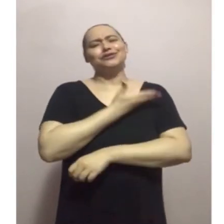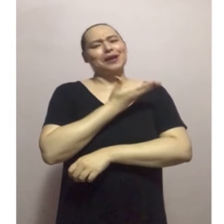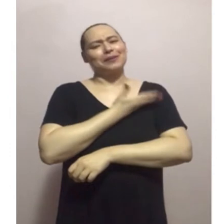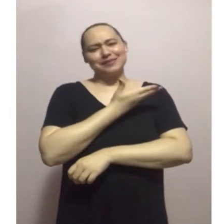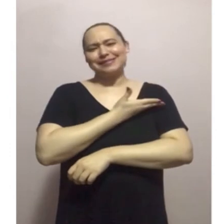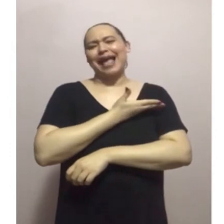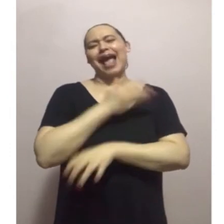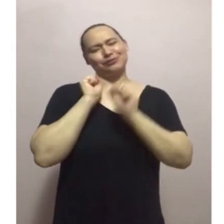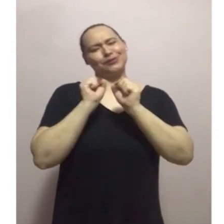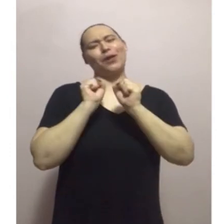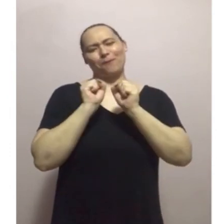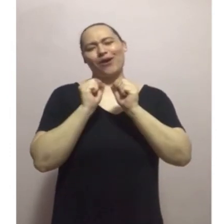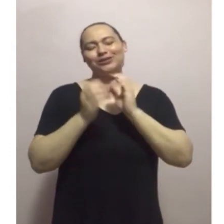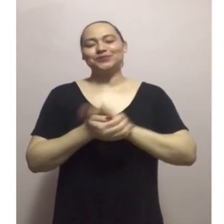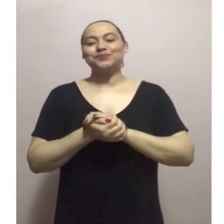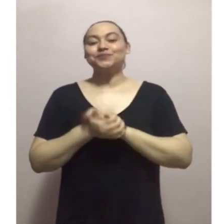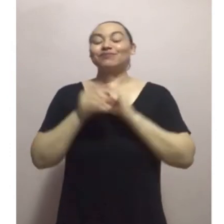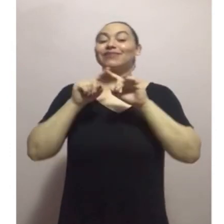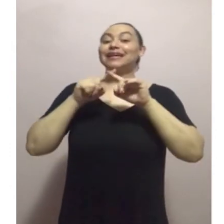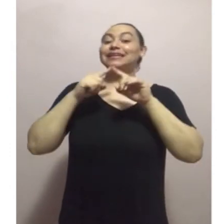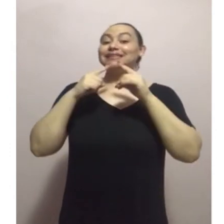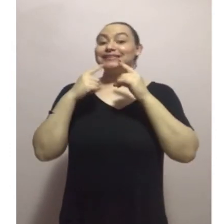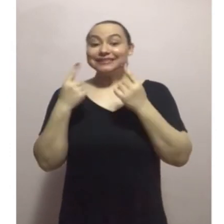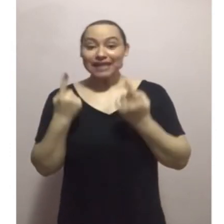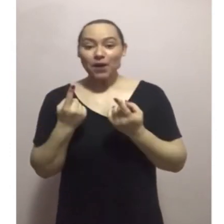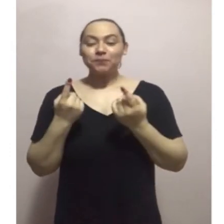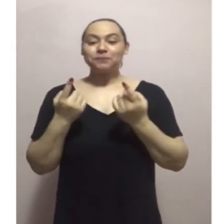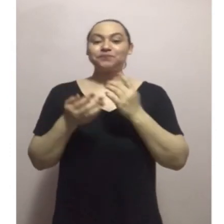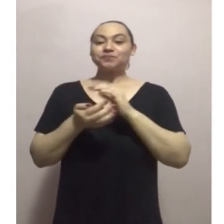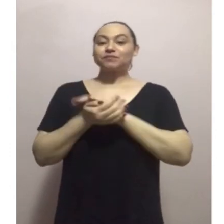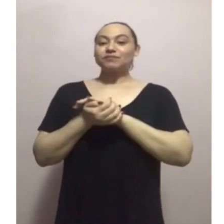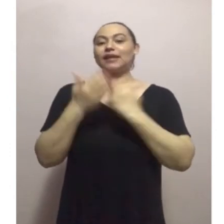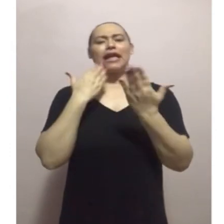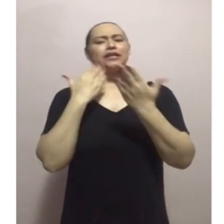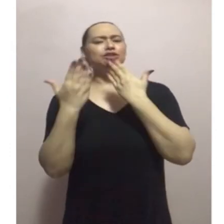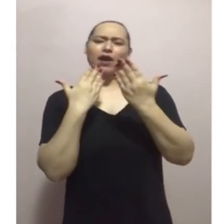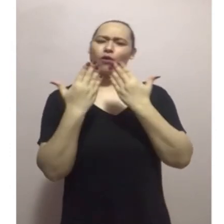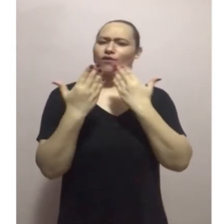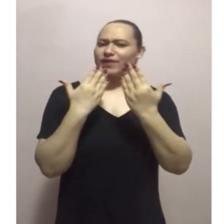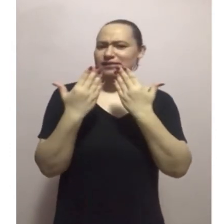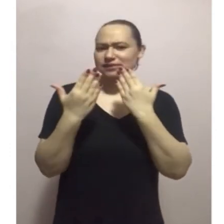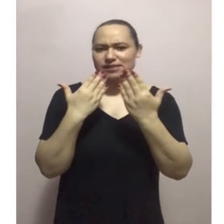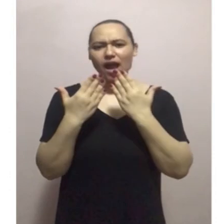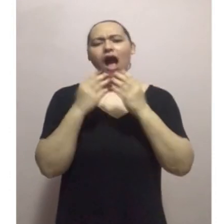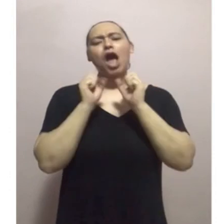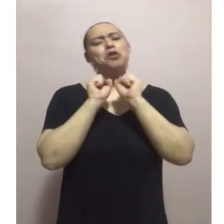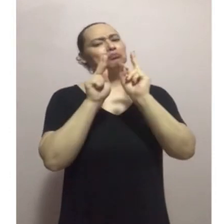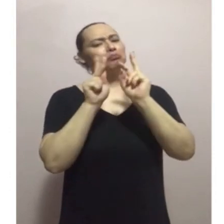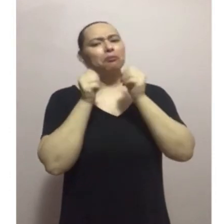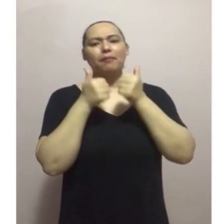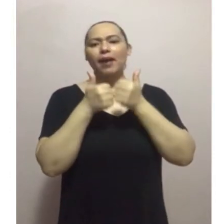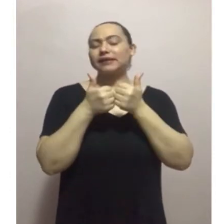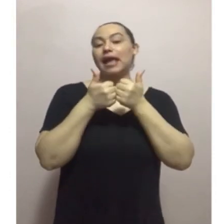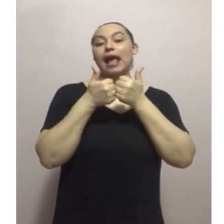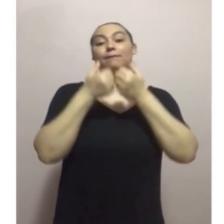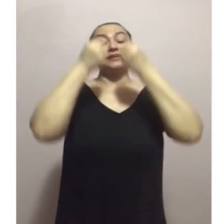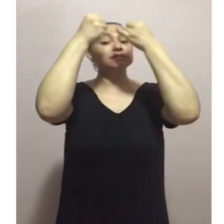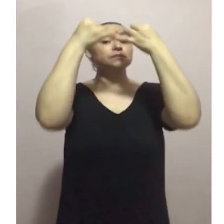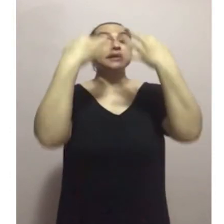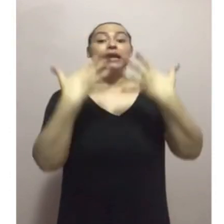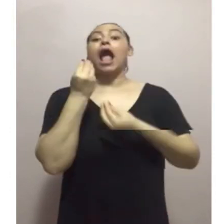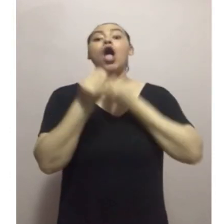né? Então, eu acho que a gente vai fazendo esse ping-pong e falar